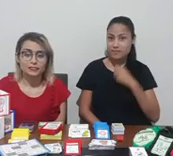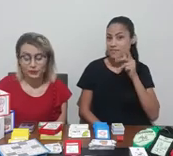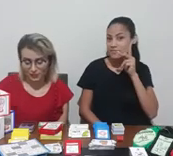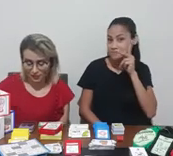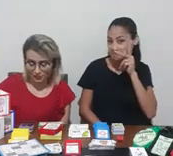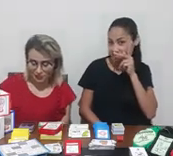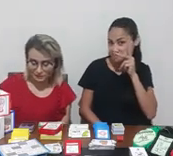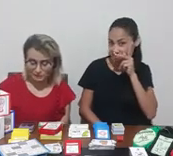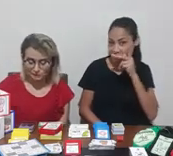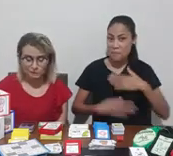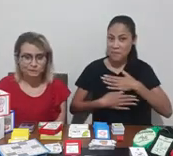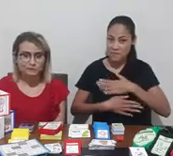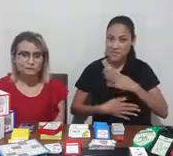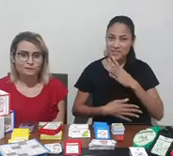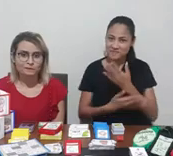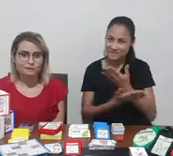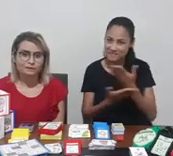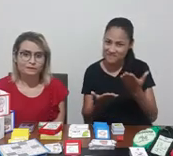Esse é o sinal dela.